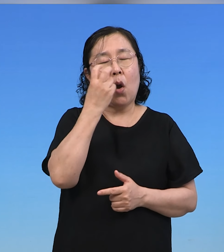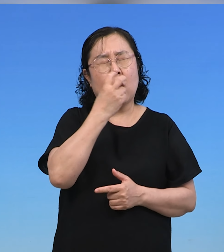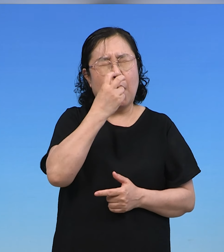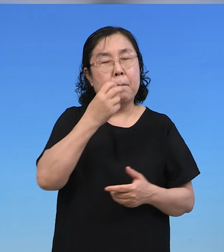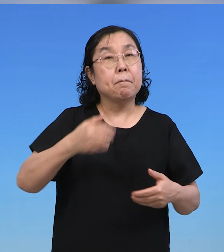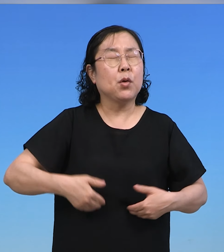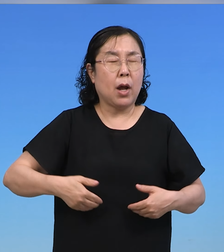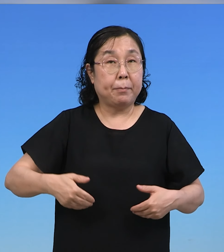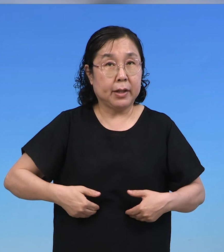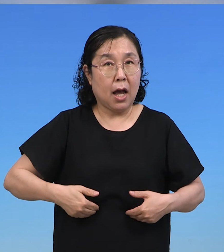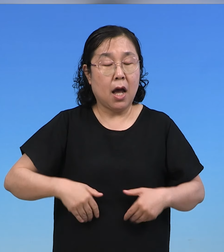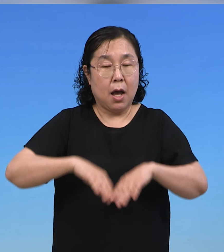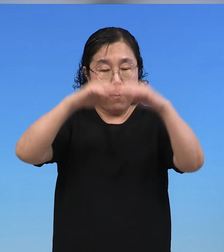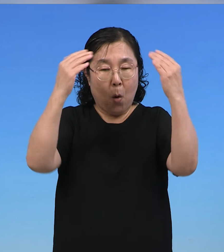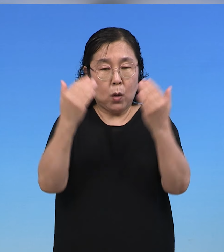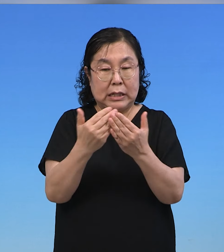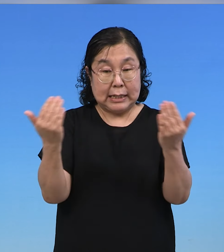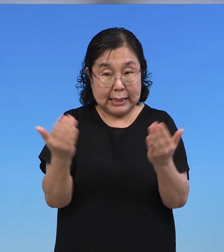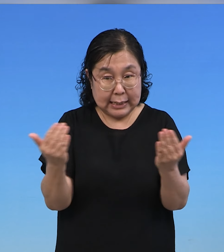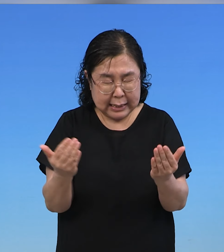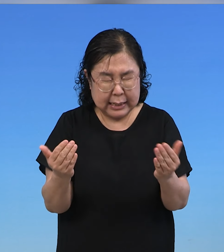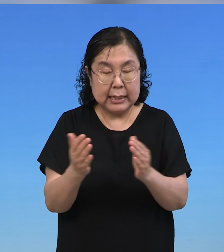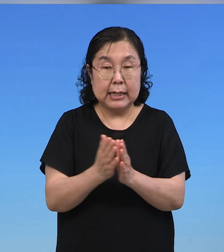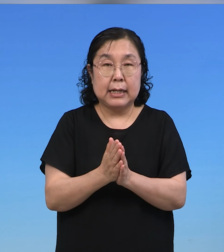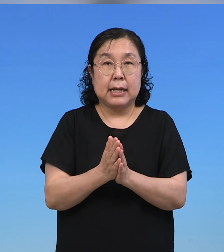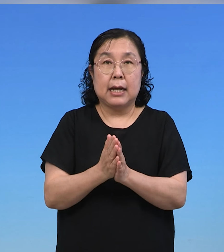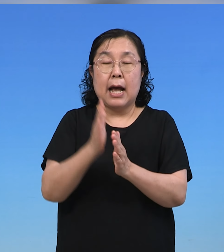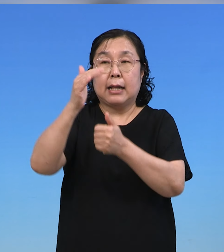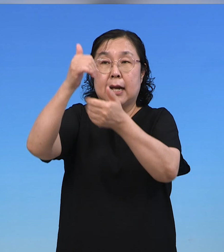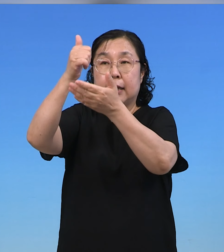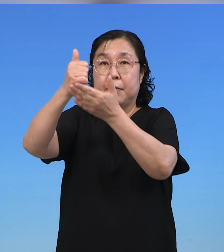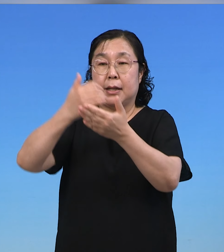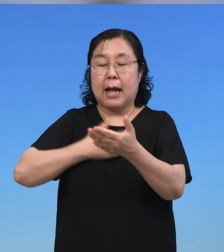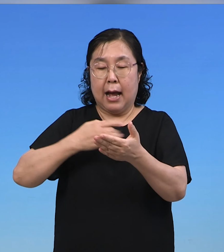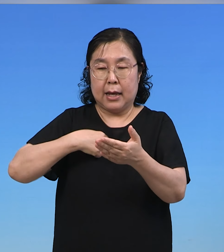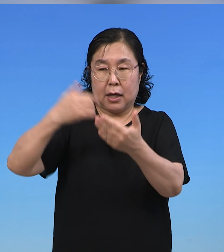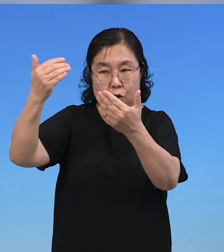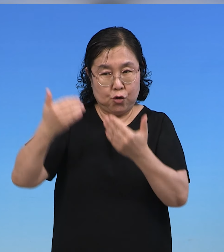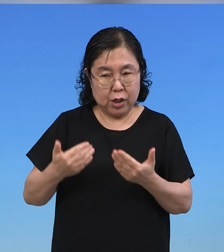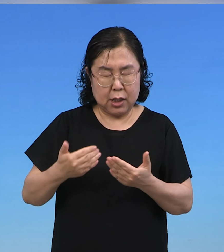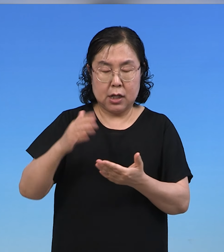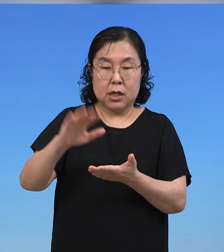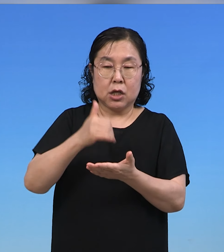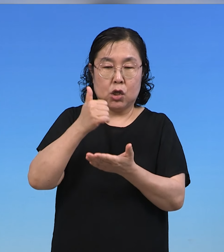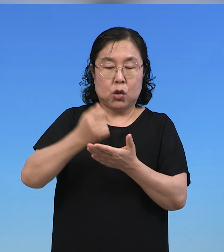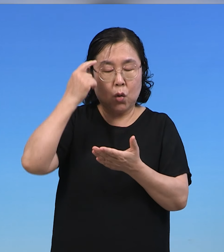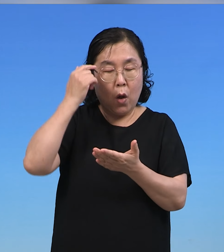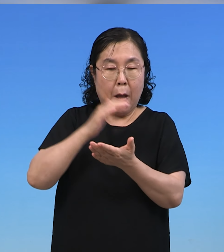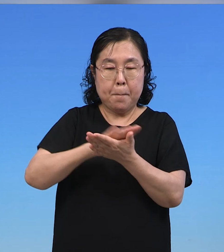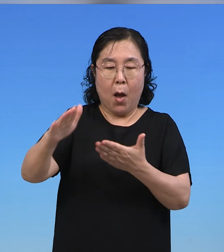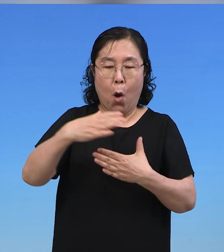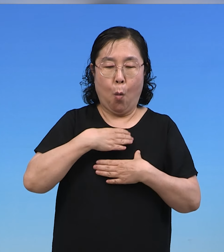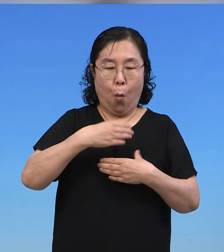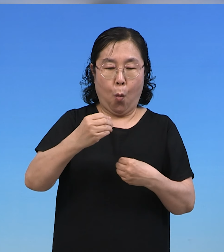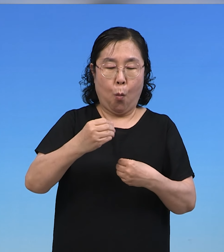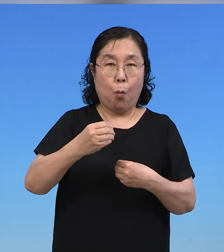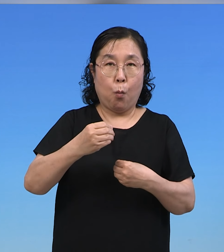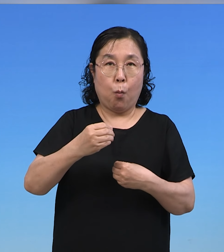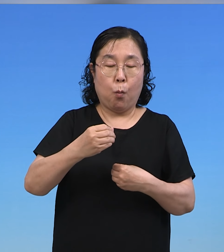주님이 내게 주신 이 그리스도의 평강이 훼손되지 않는 것을 원칙으로 하라는